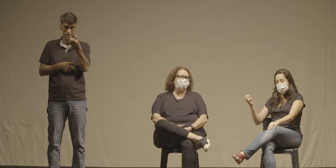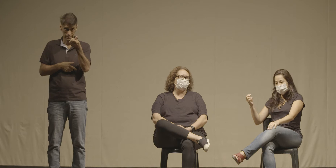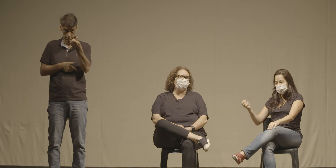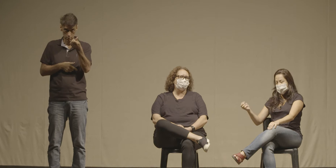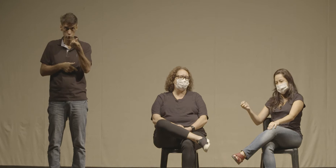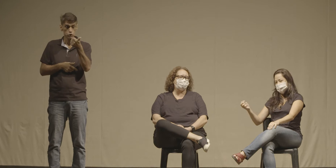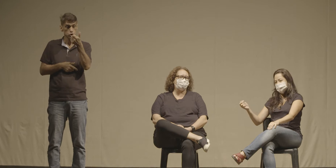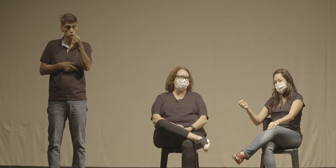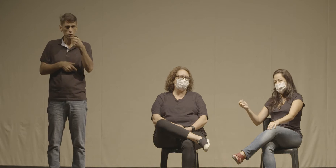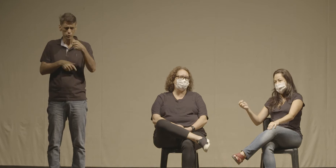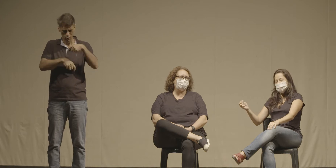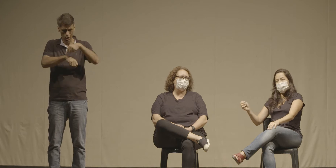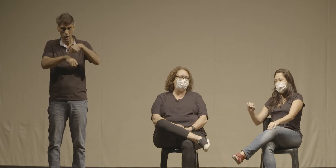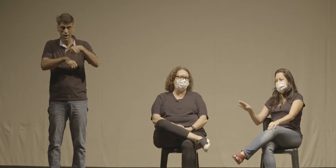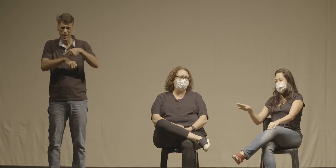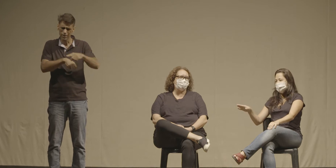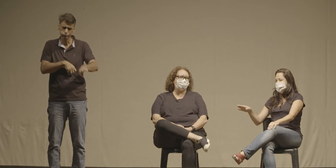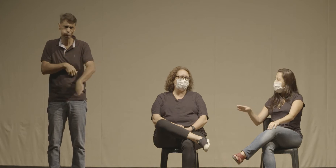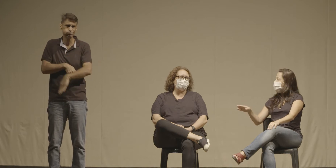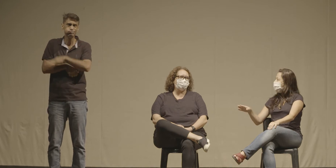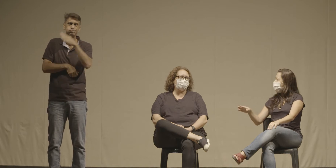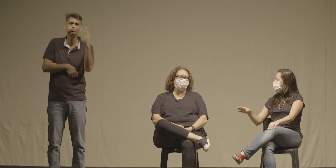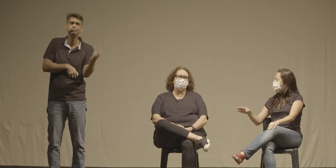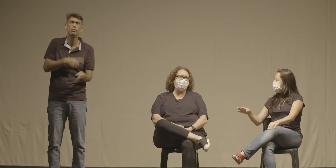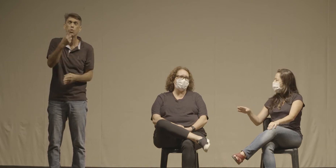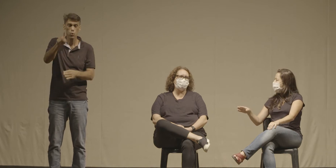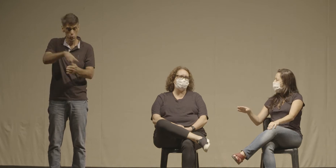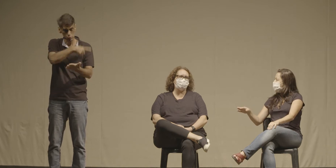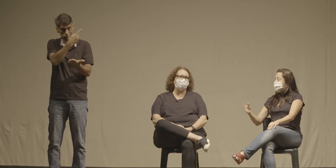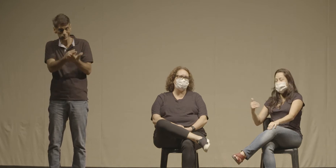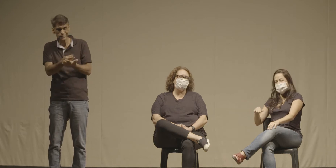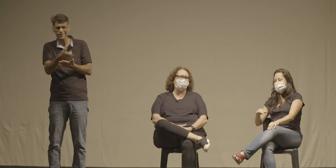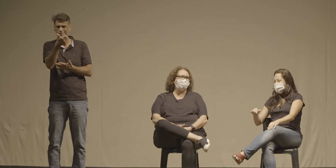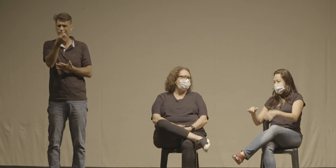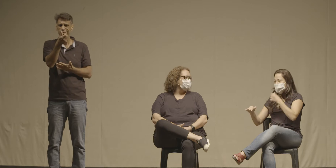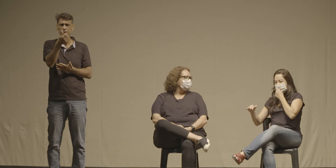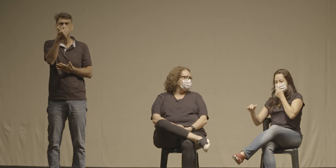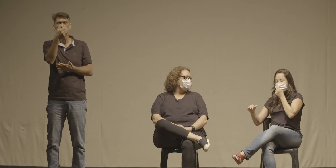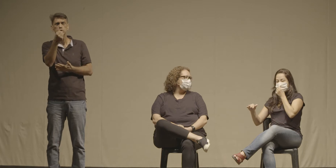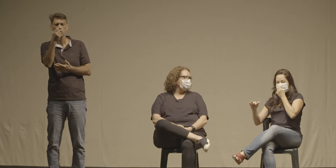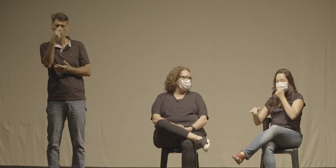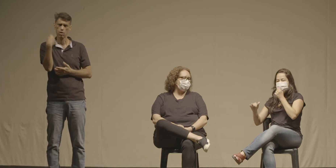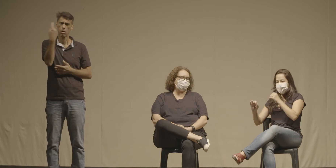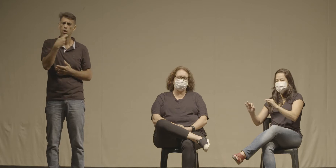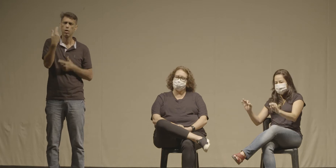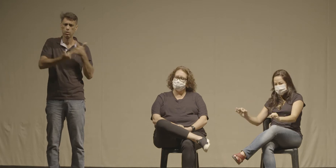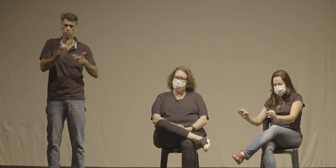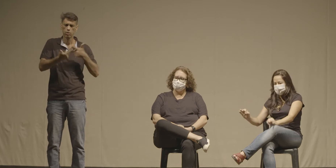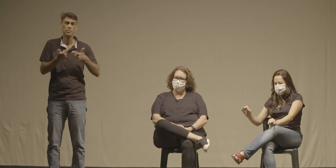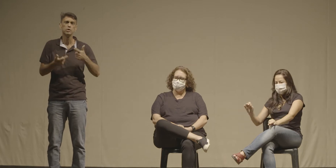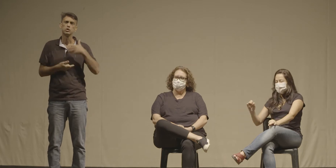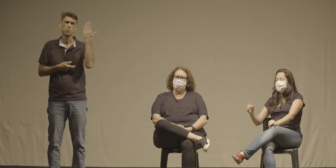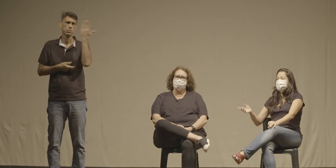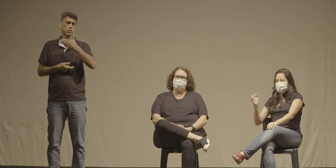horas por dia. Foi uma loucura, eu não sei como eu sobrevivi. Nem eu. Mas assim, nos prometemos que nunca mais íamos